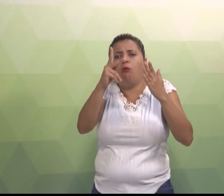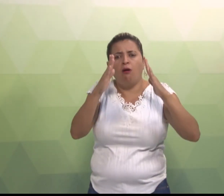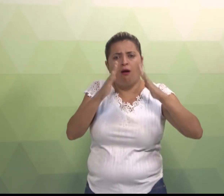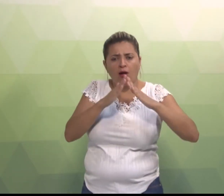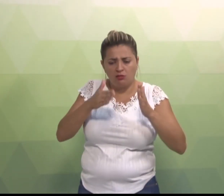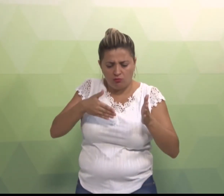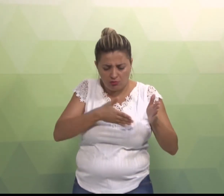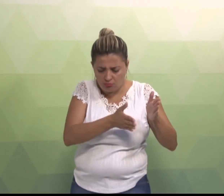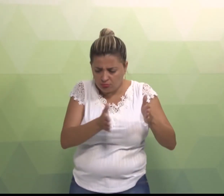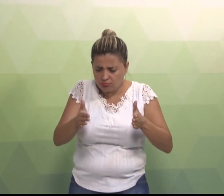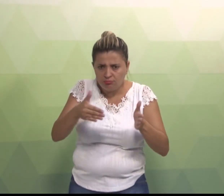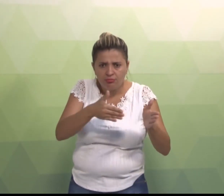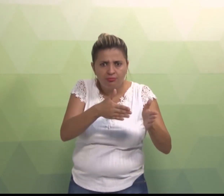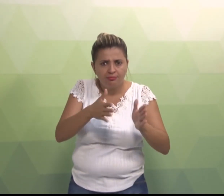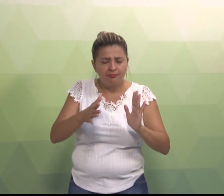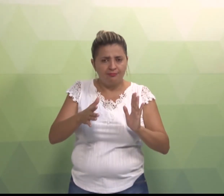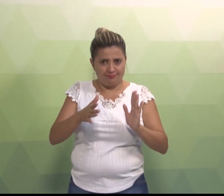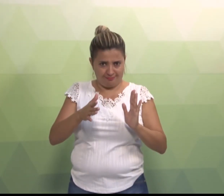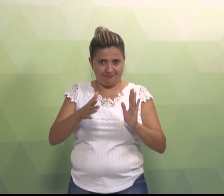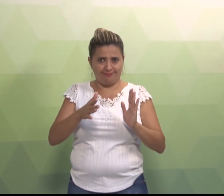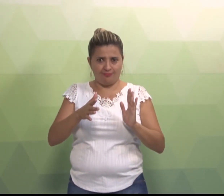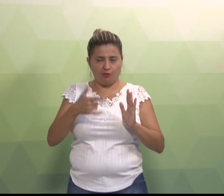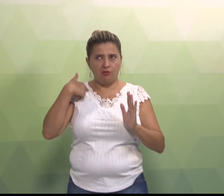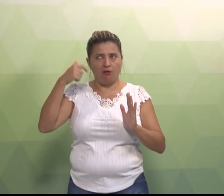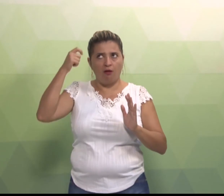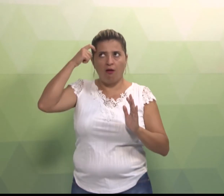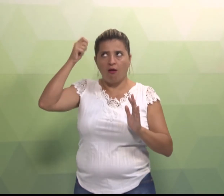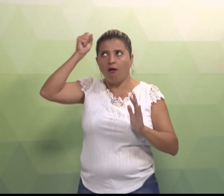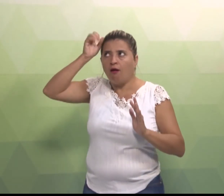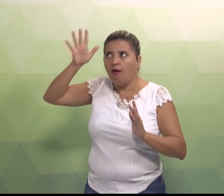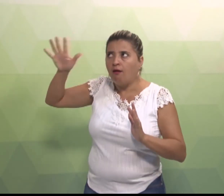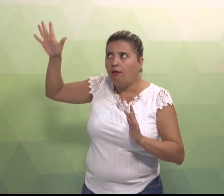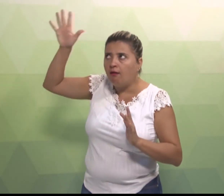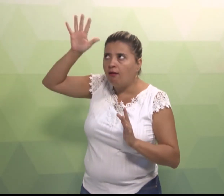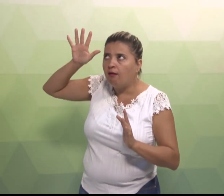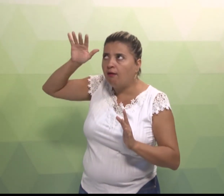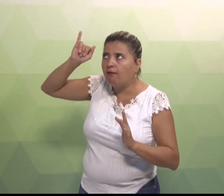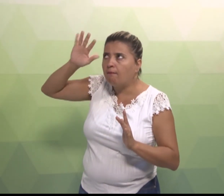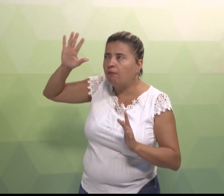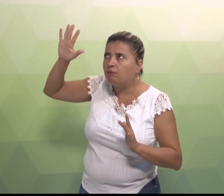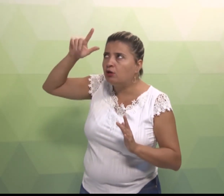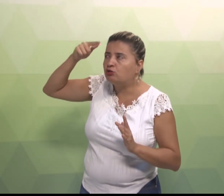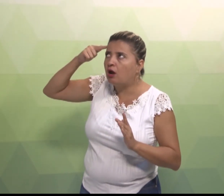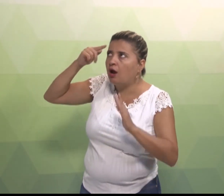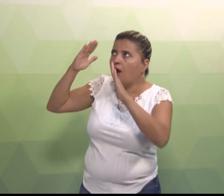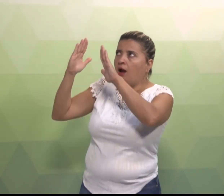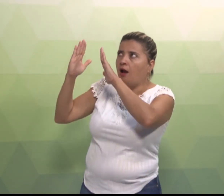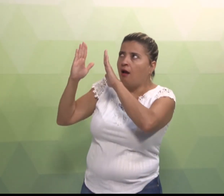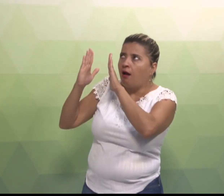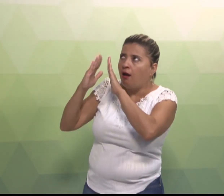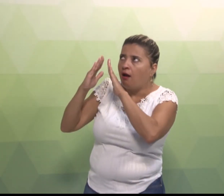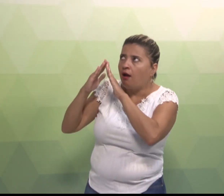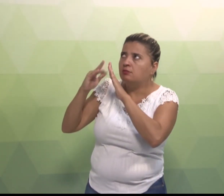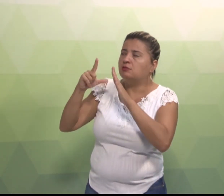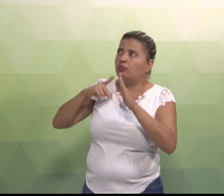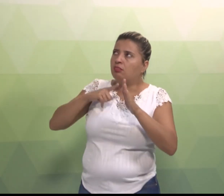E na sua casa, como que é quando eu entro? Então, eu preciso visualizar realmente como é a minha casa, os